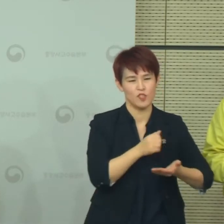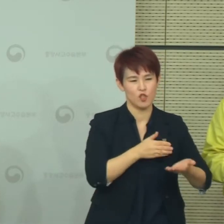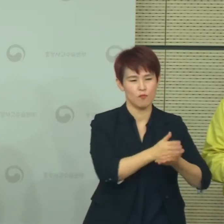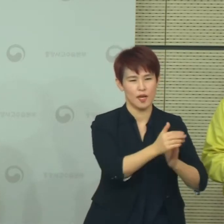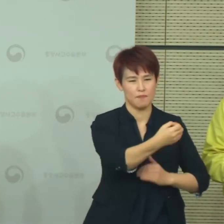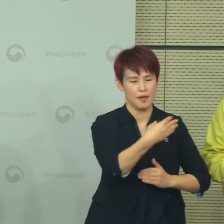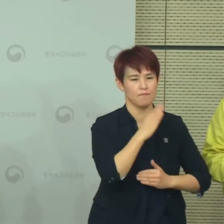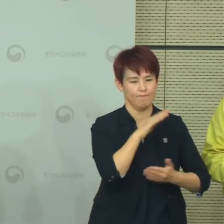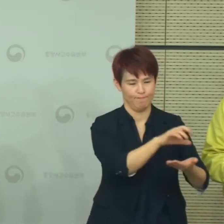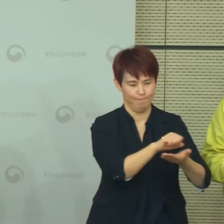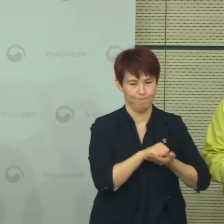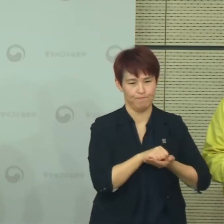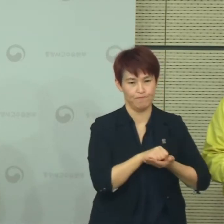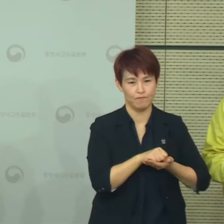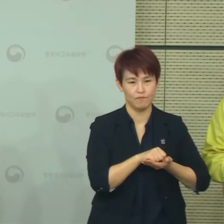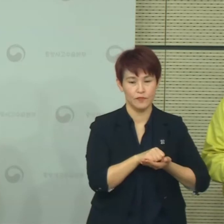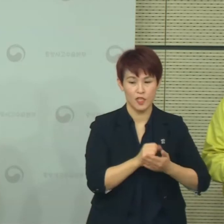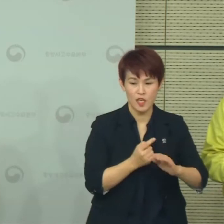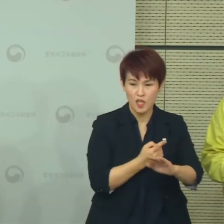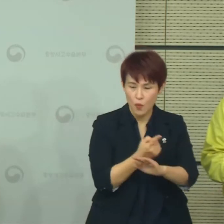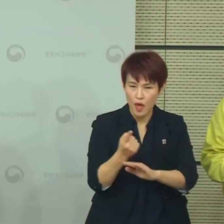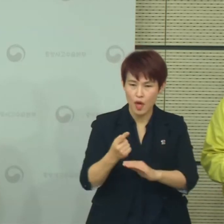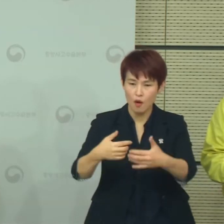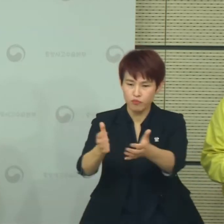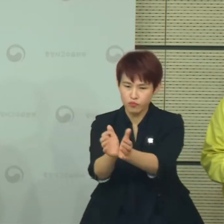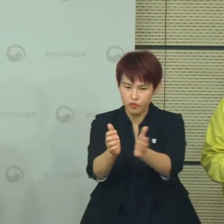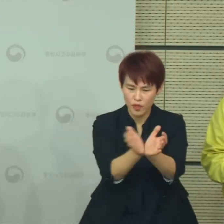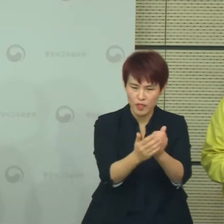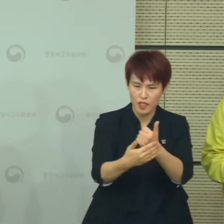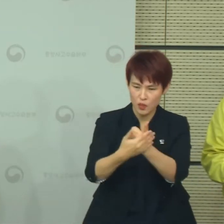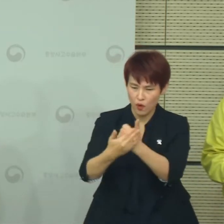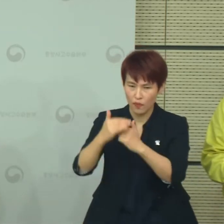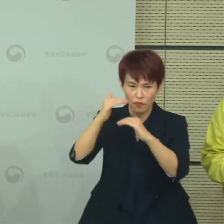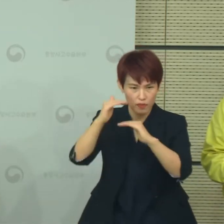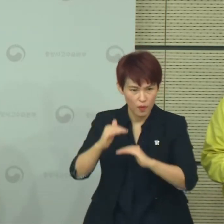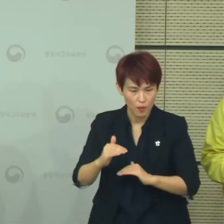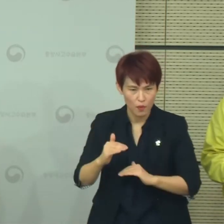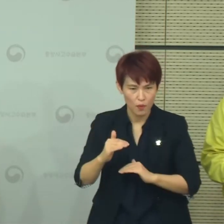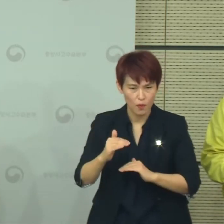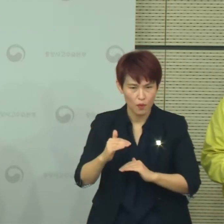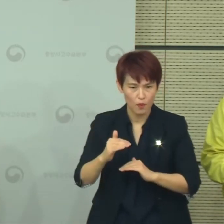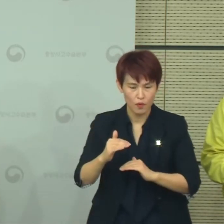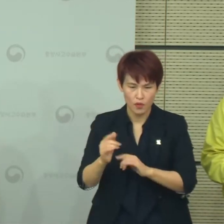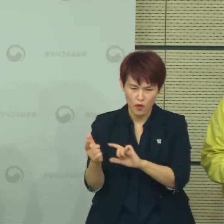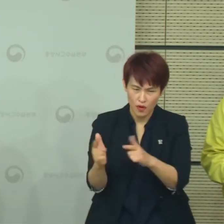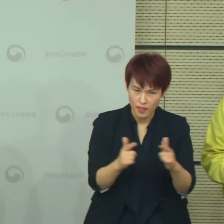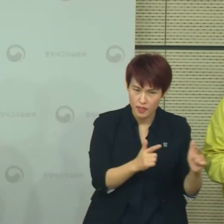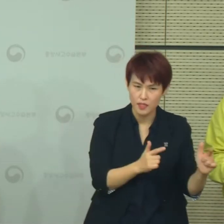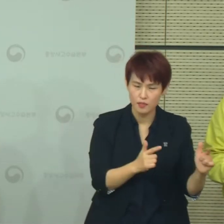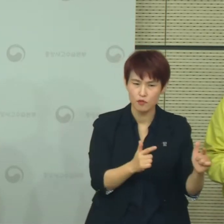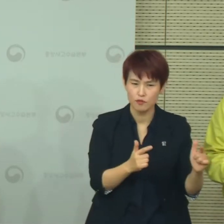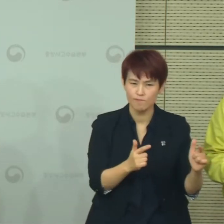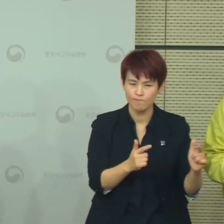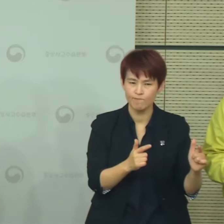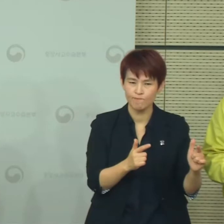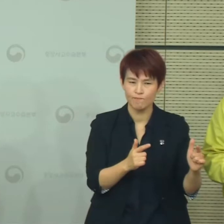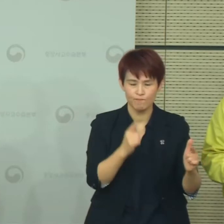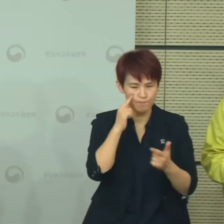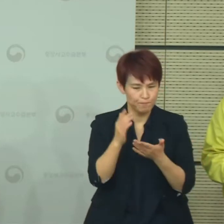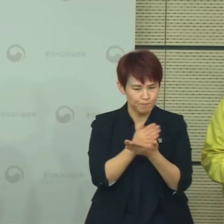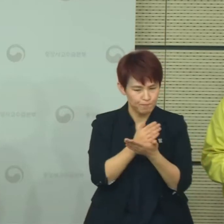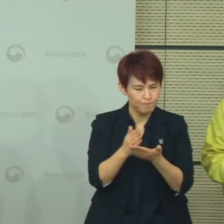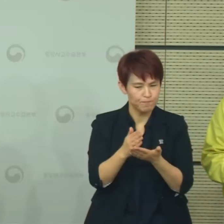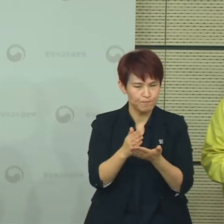해서 고려를 합니다. 그 이외의 각 부처가 지원할 내용이나 다른 내용들도 저희들도